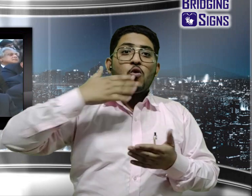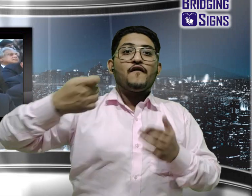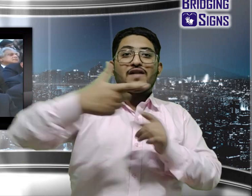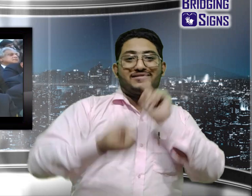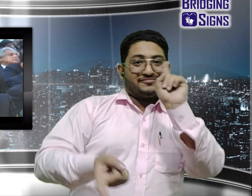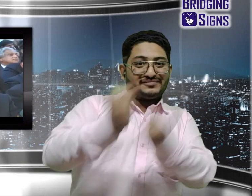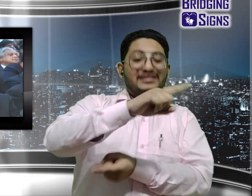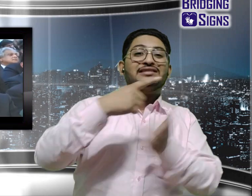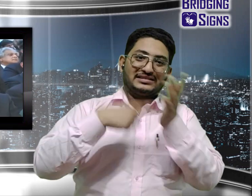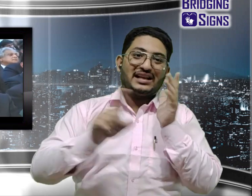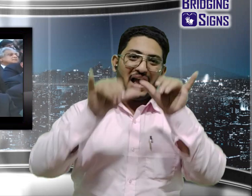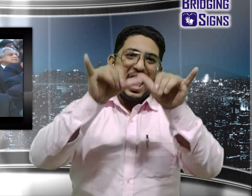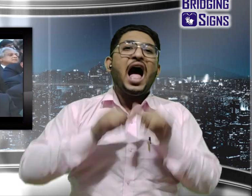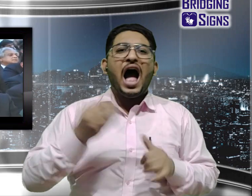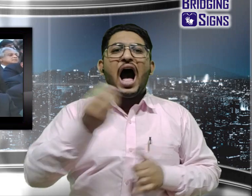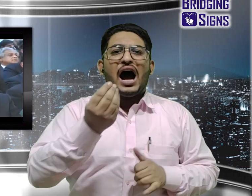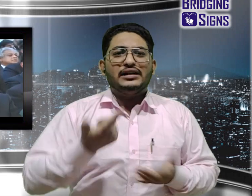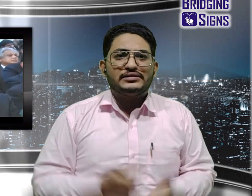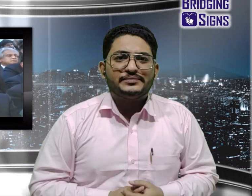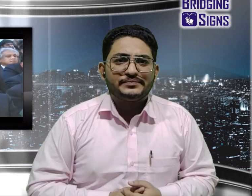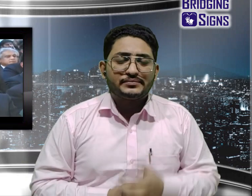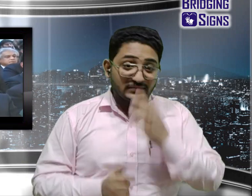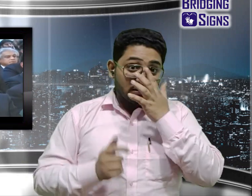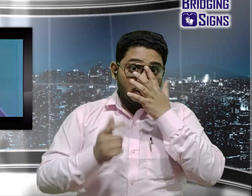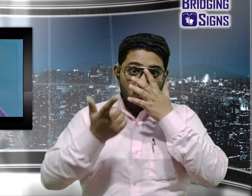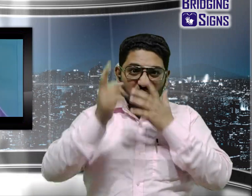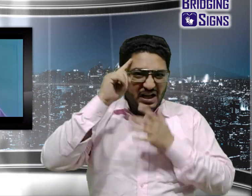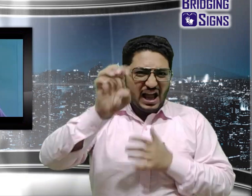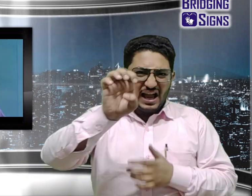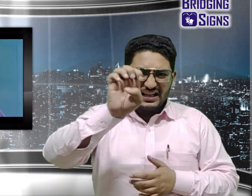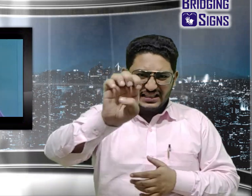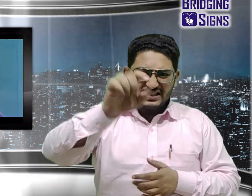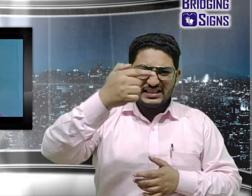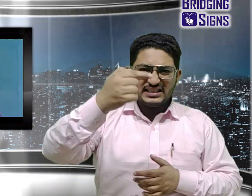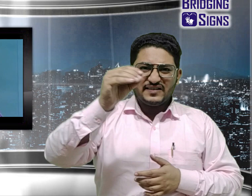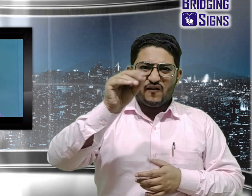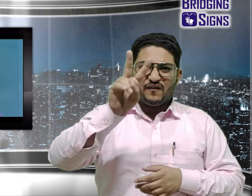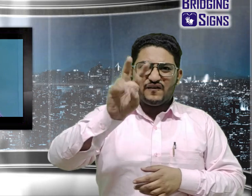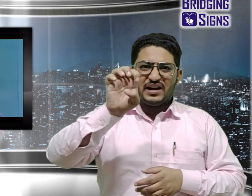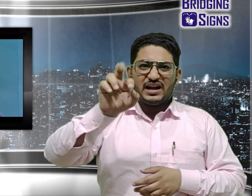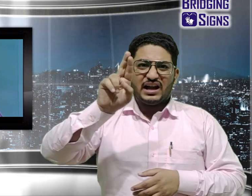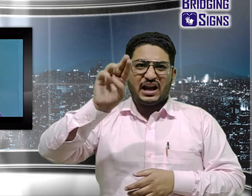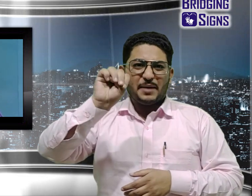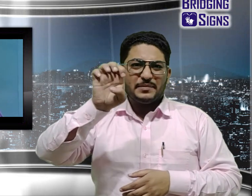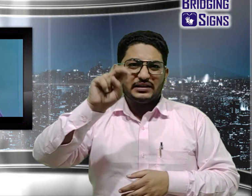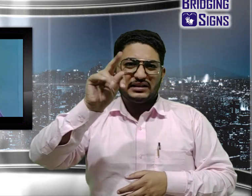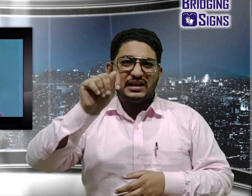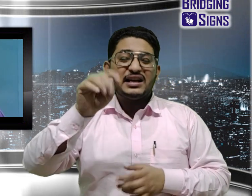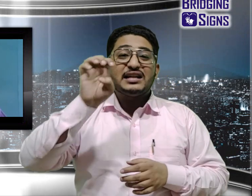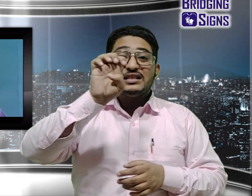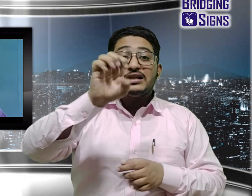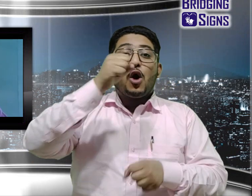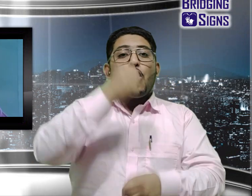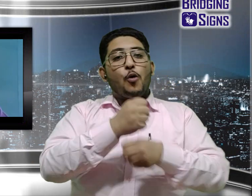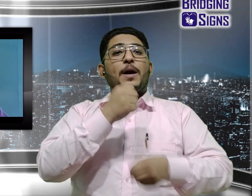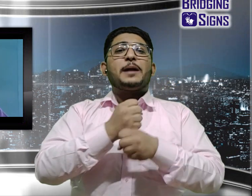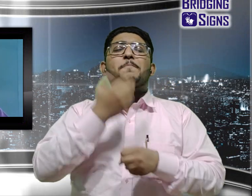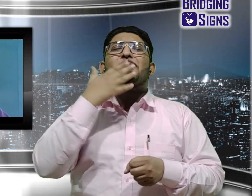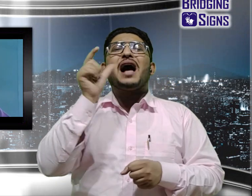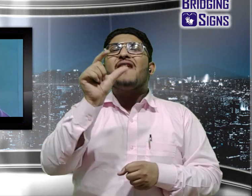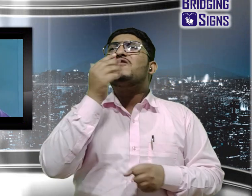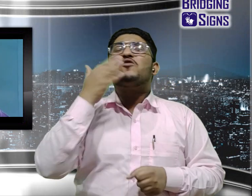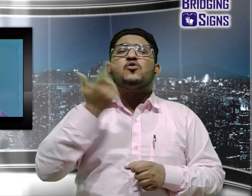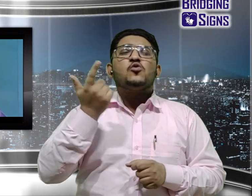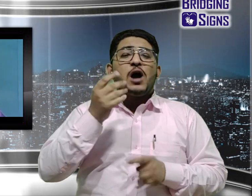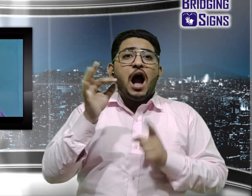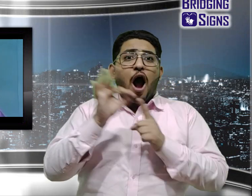तीसरी चीज देखें, ई गवर्नमेंट, आपने सब ई गवर्नमेंट की हम बात करते हैं, मुझे बताएं कि क्यों